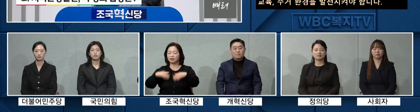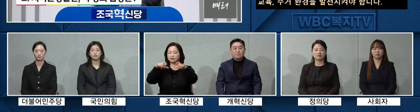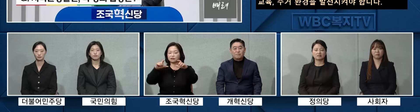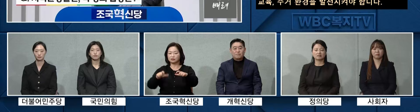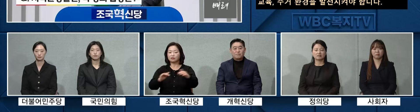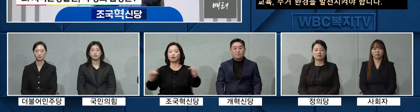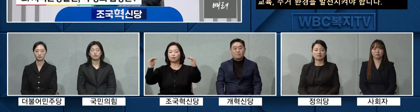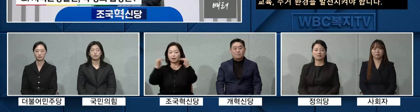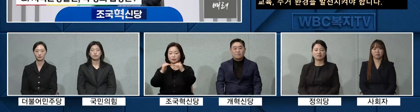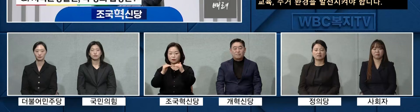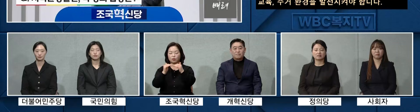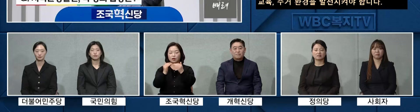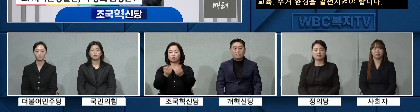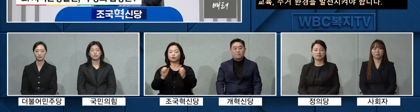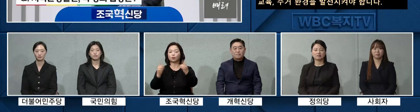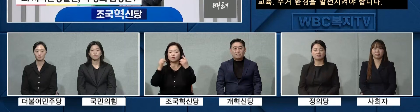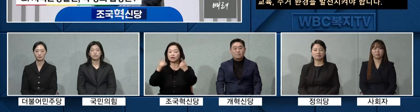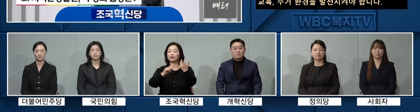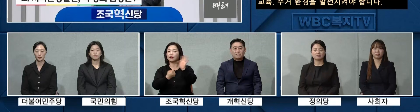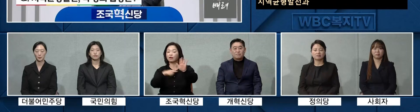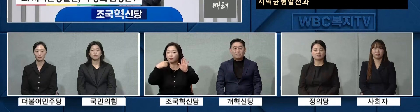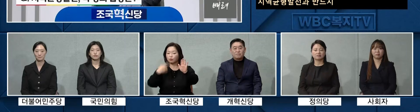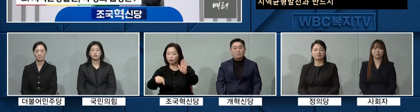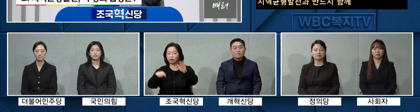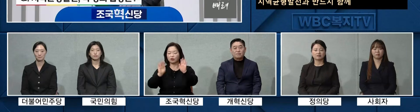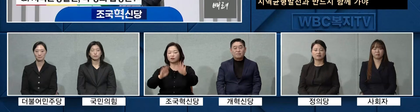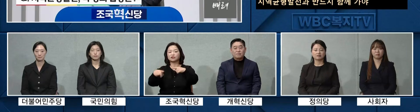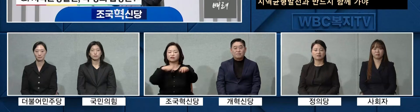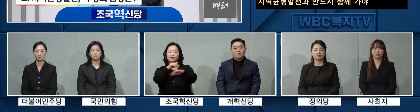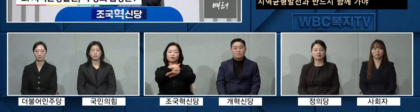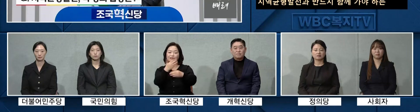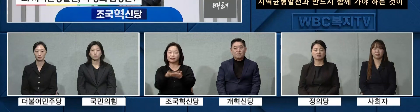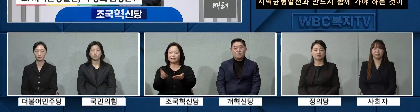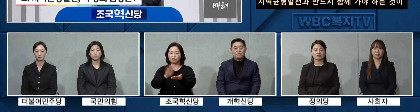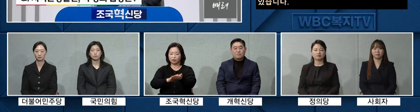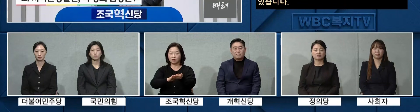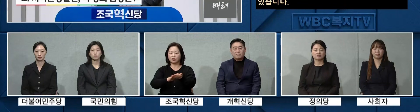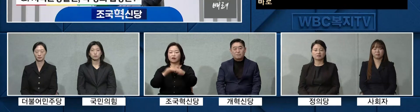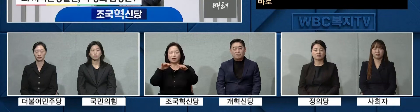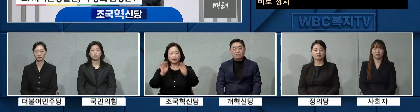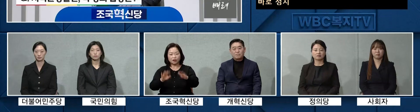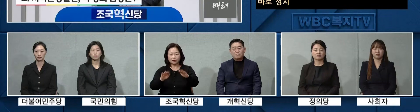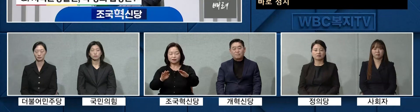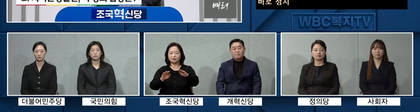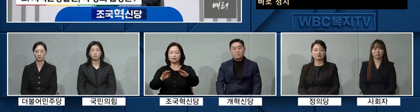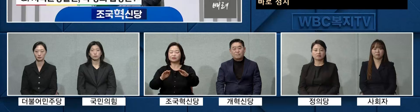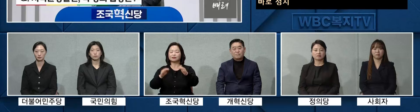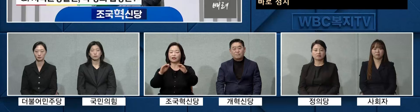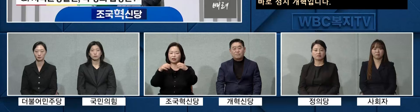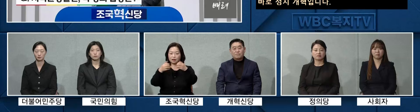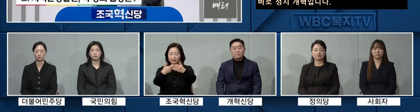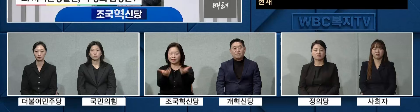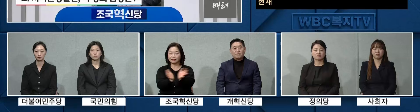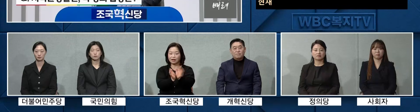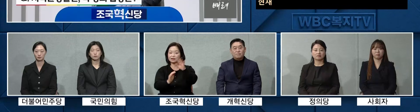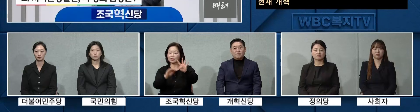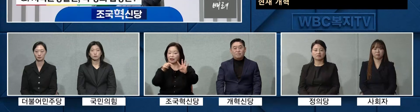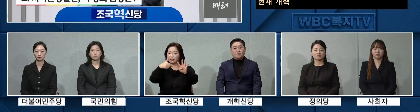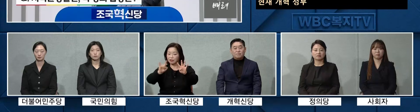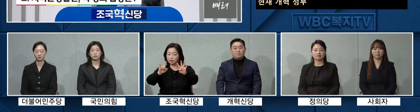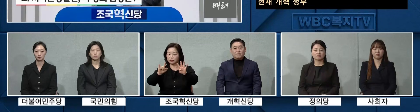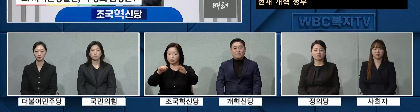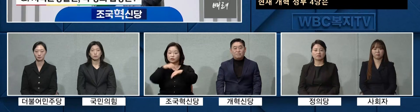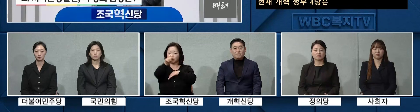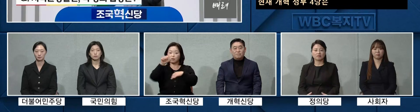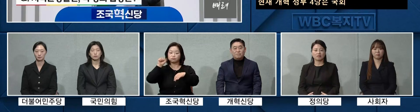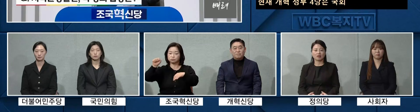발전과 반드시 함께 가야 하는 것이 있습니다. 바로 정치개혁입니다. 현재 개혁진보 4당은 국회 본청 앞에서 천막농성을 하고